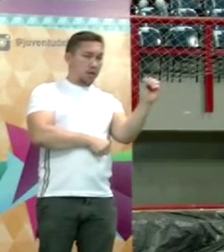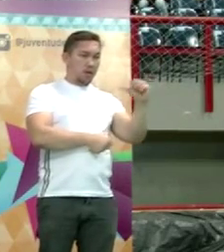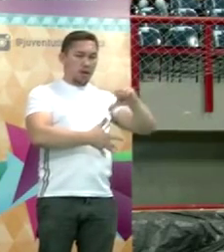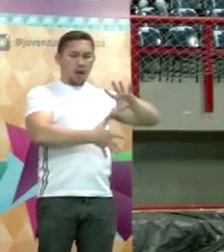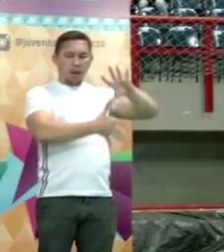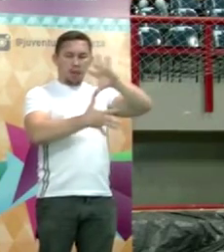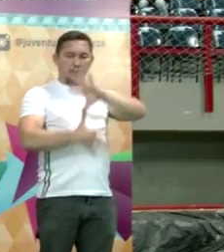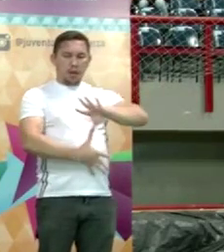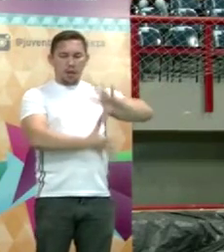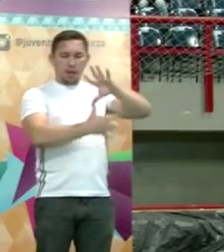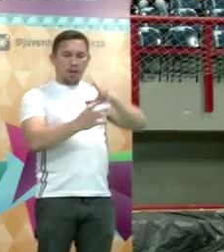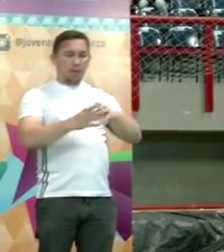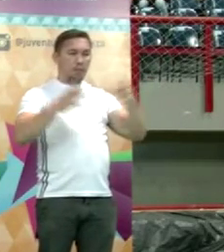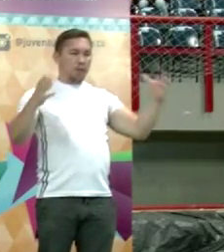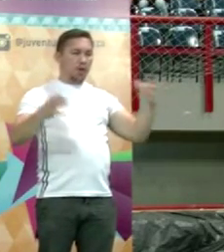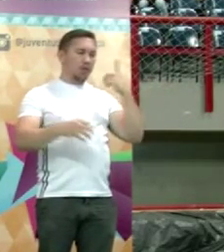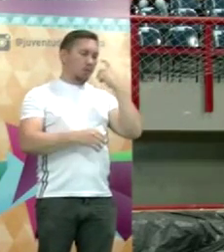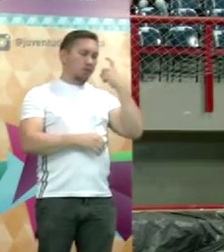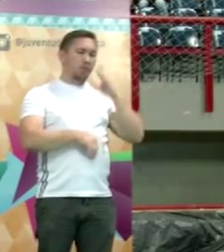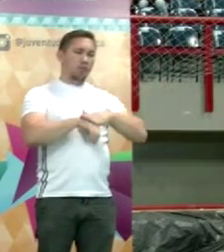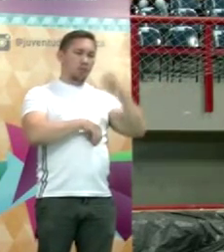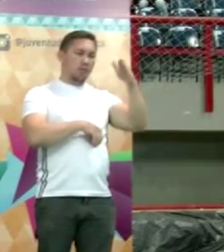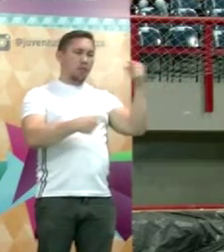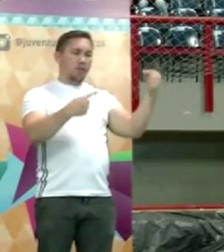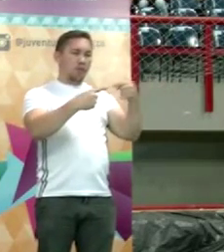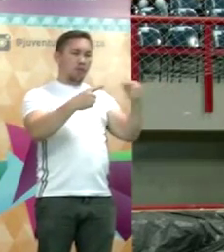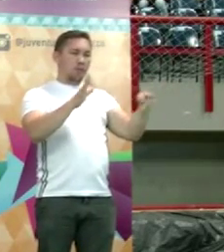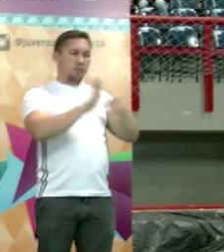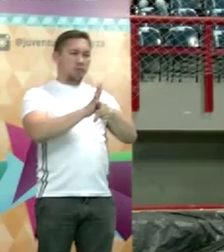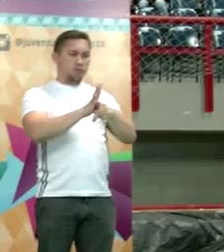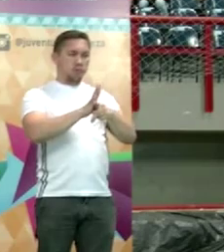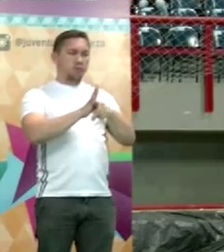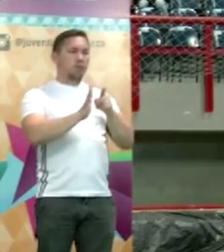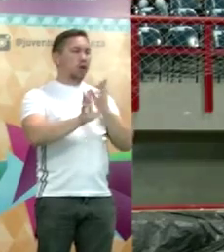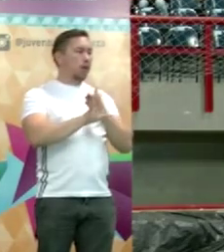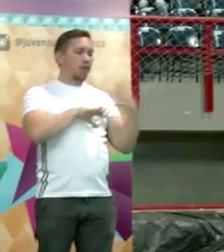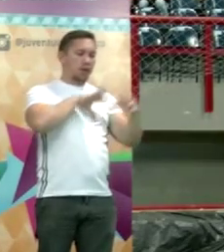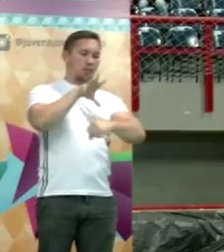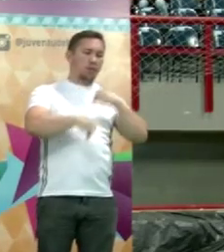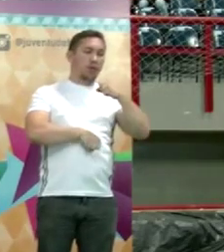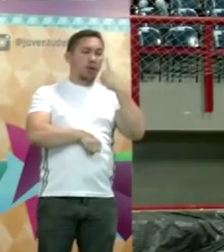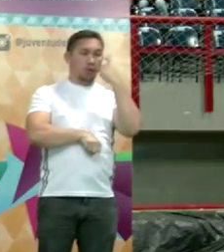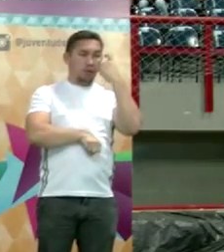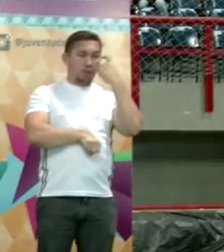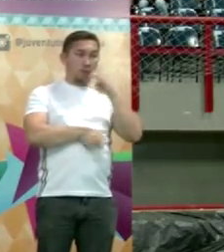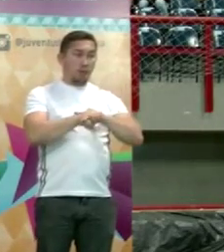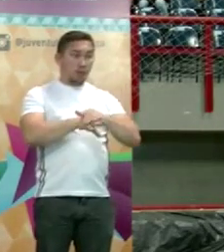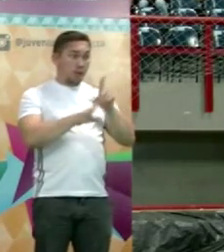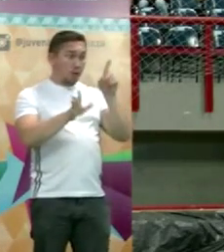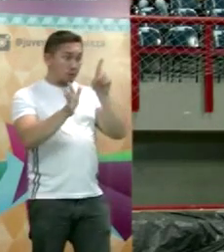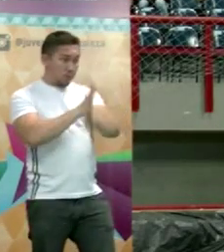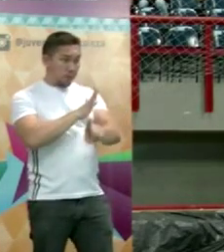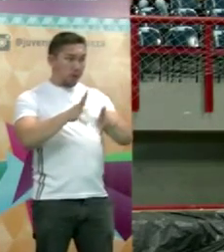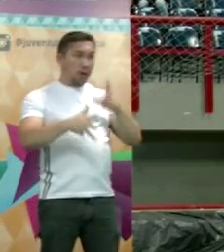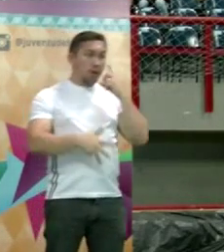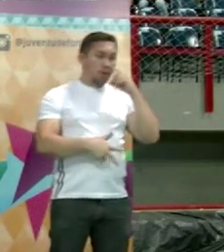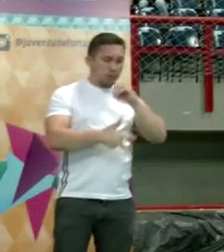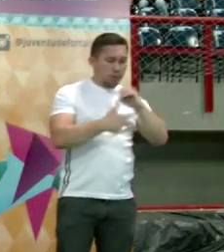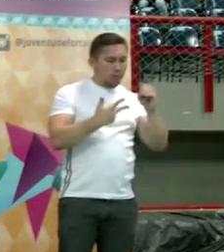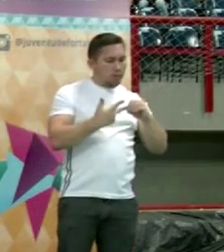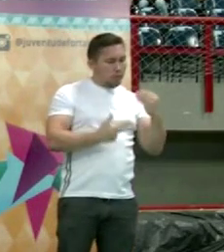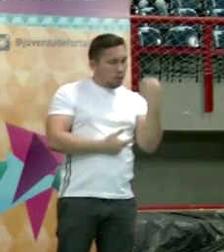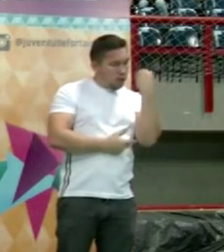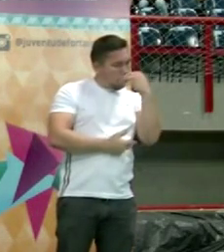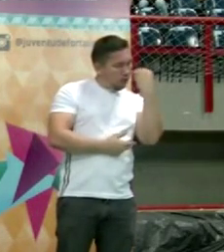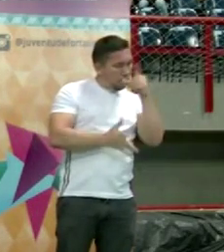maior parte deles fala espanhol porque pertenceram à Espanha. Se o Enem vier com esse queixo